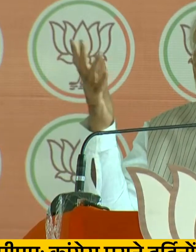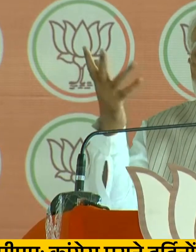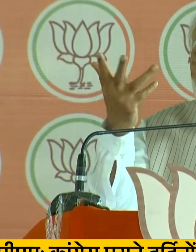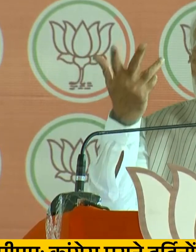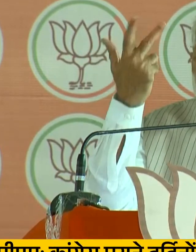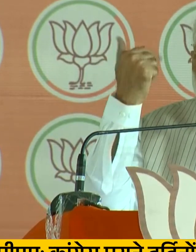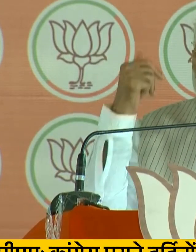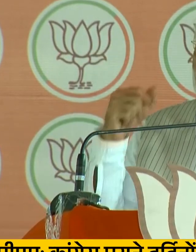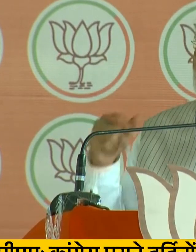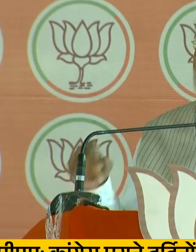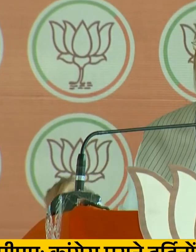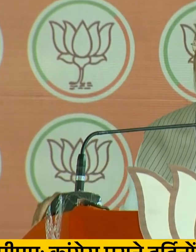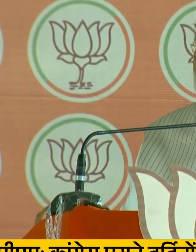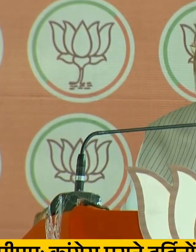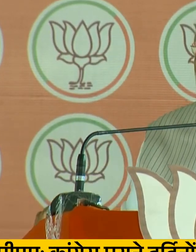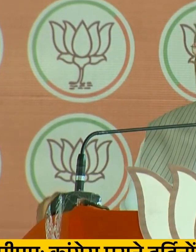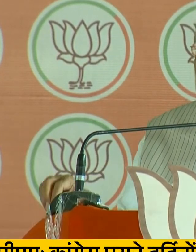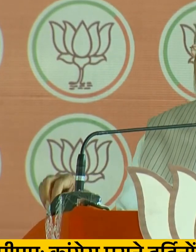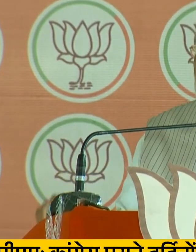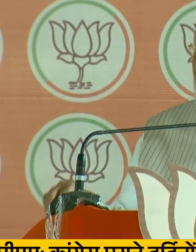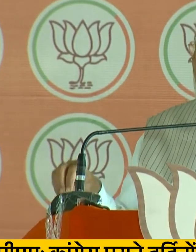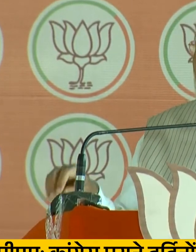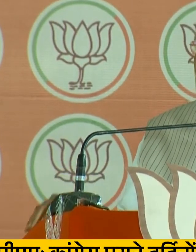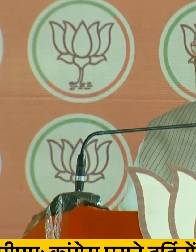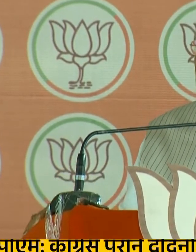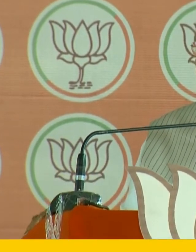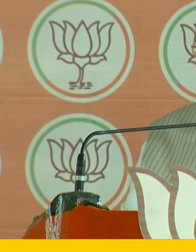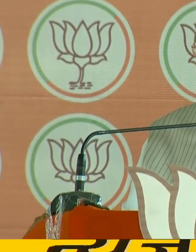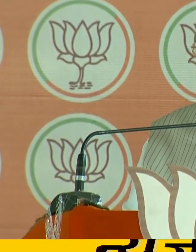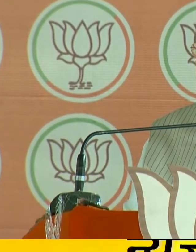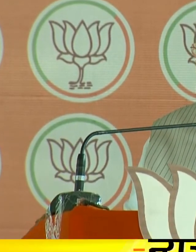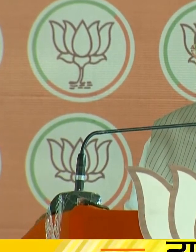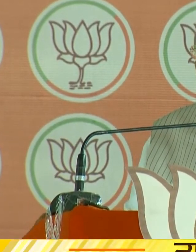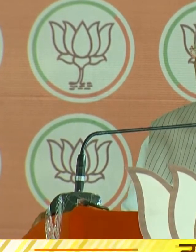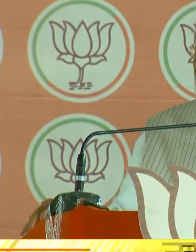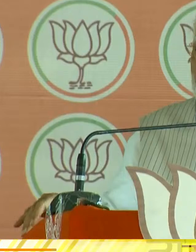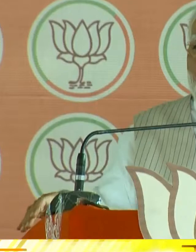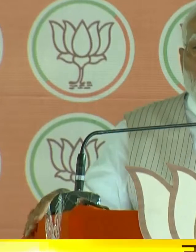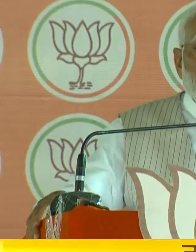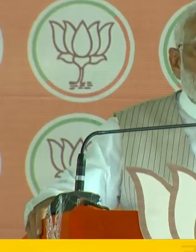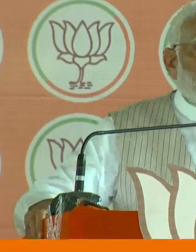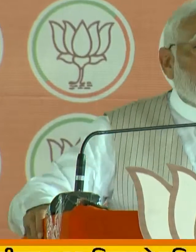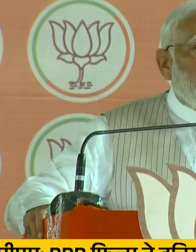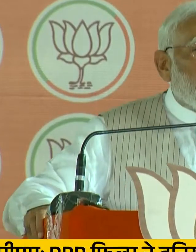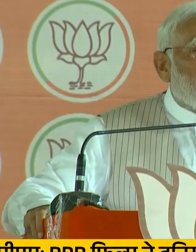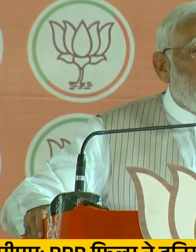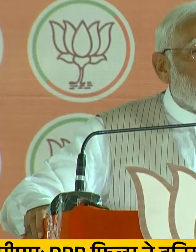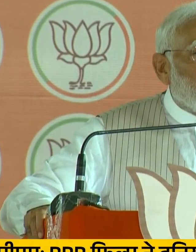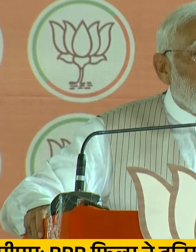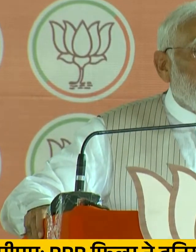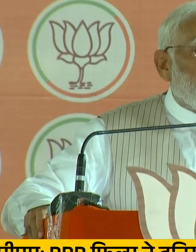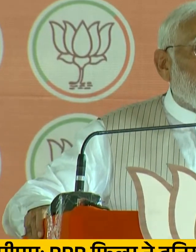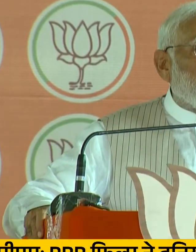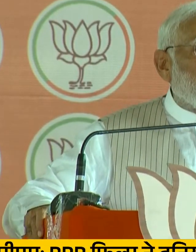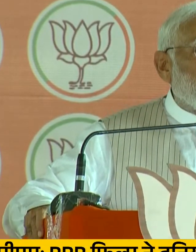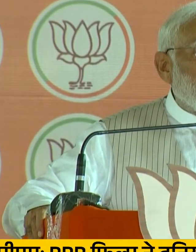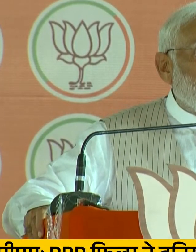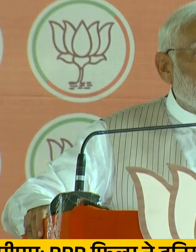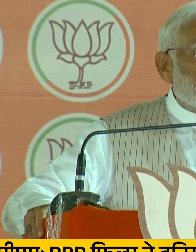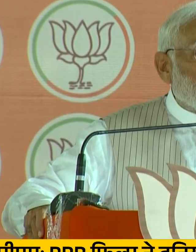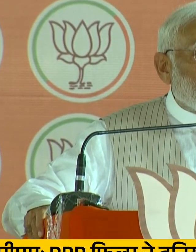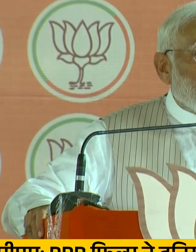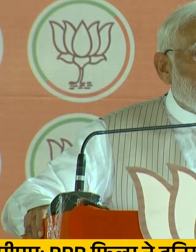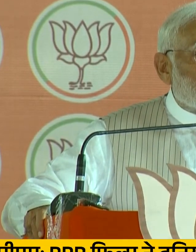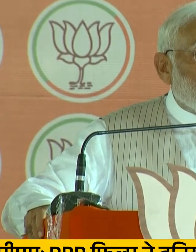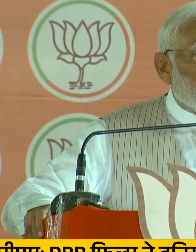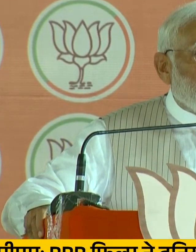का अलायंस है। इसलिए जब इस स्कैम पर कार्रवाई हुई